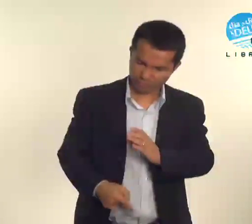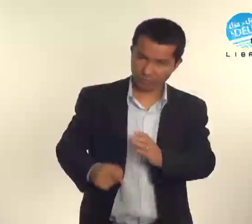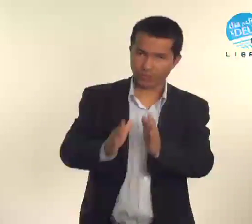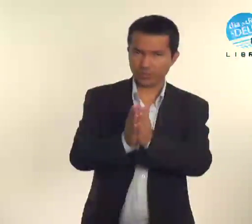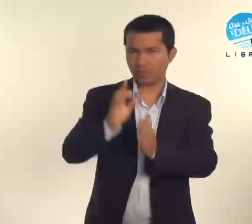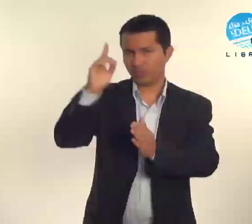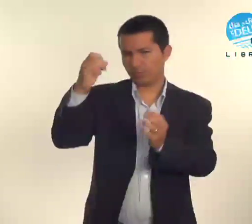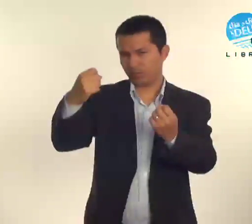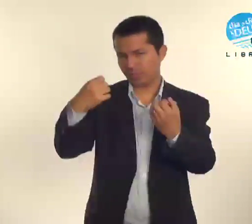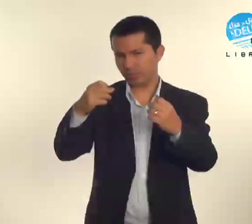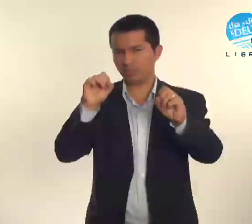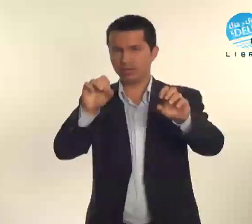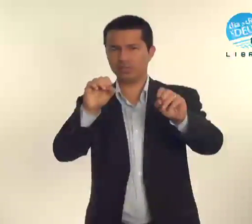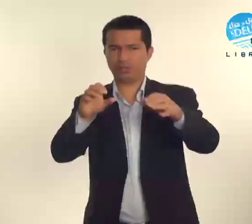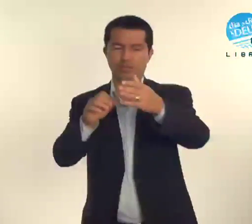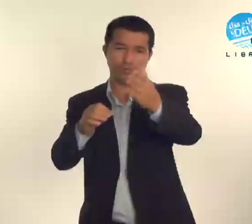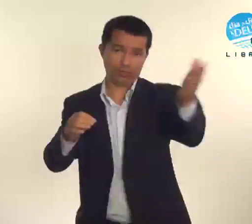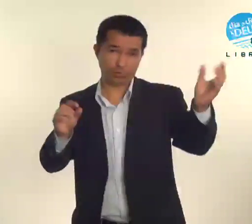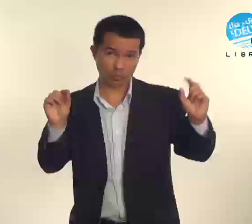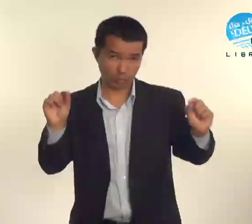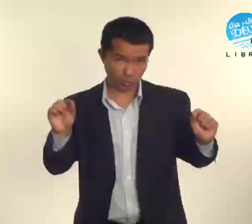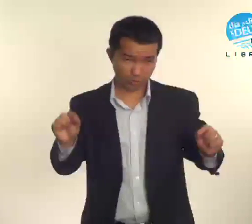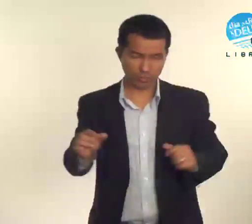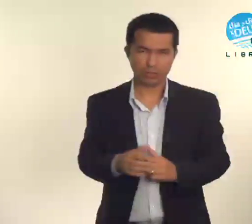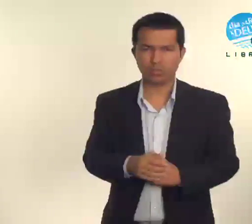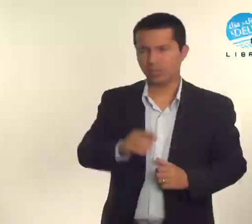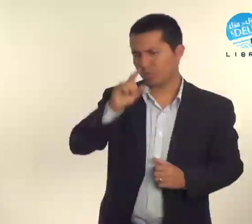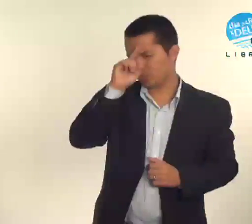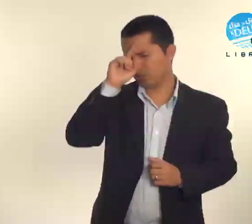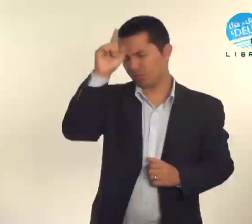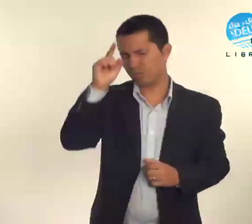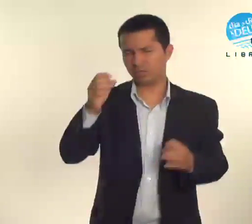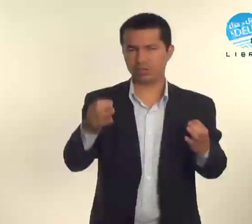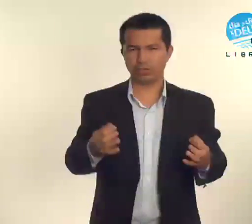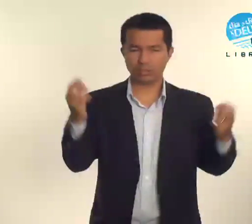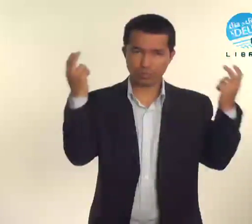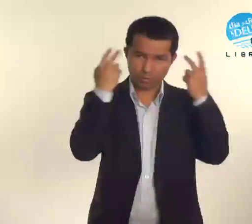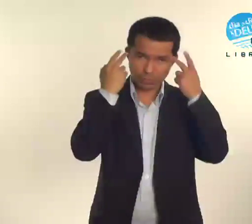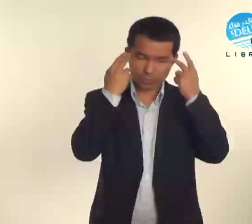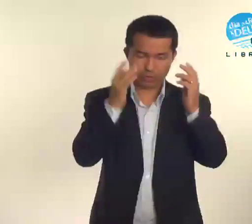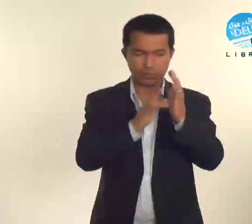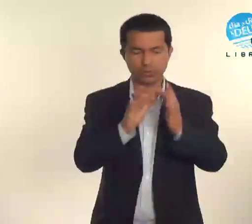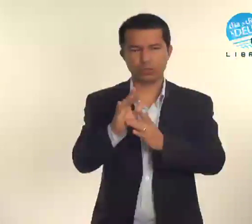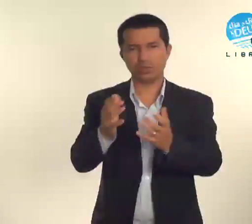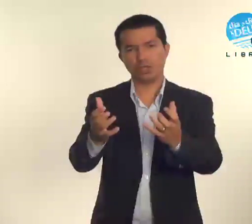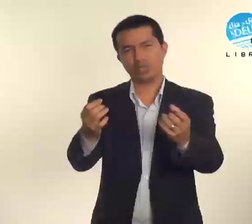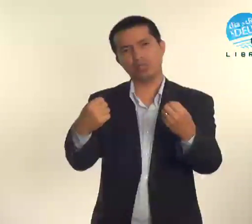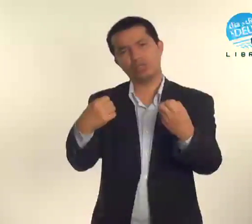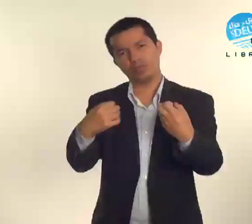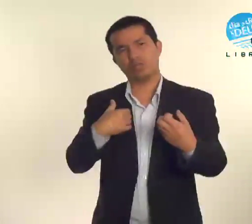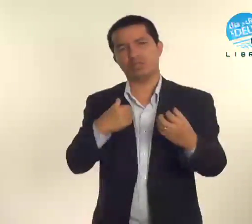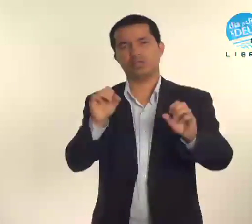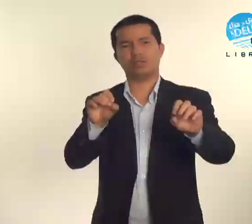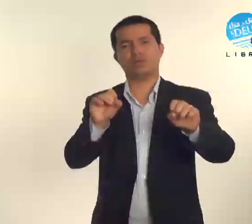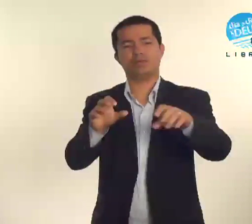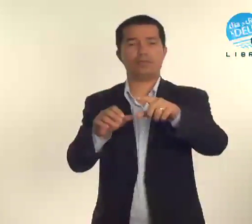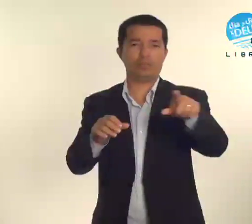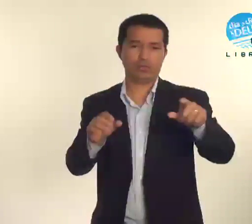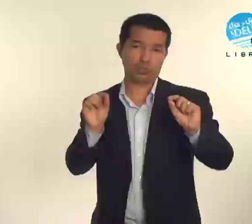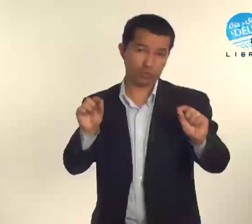profundas que a Bíblia vai ensinar para a gente, que faz parte desse conceito que Jesus está querendo passar para a gente. Pai, perdoa